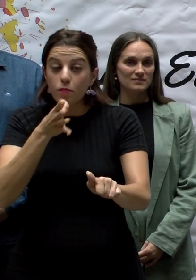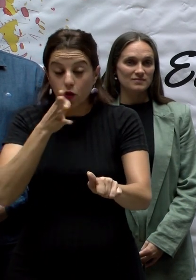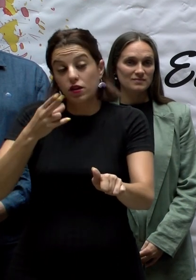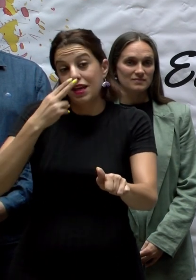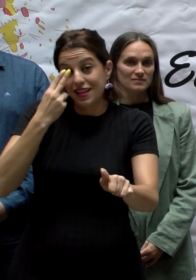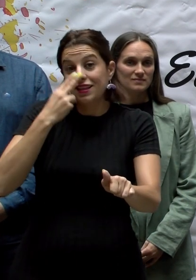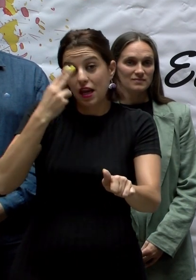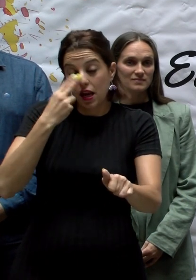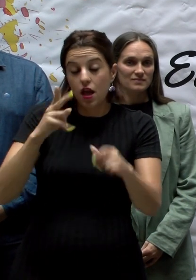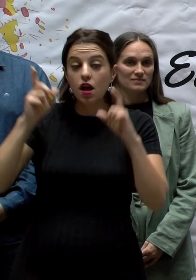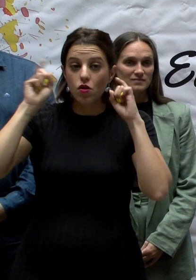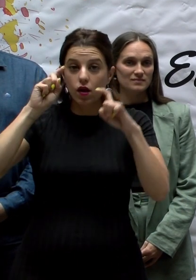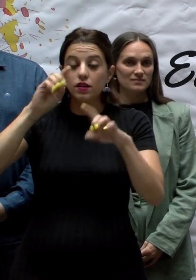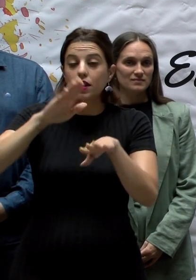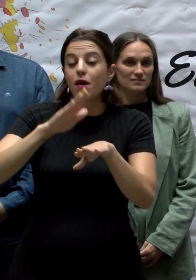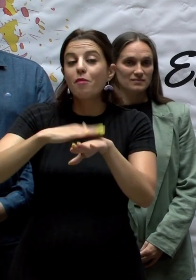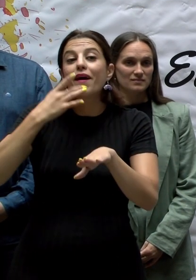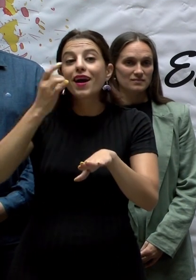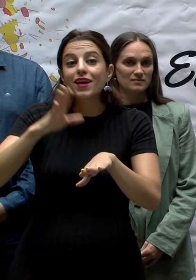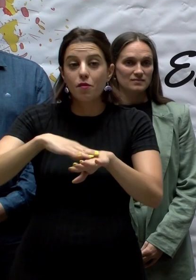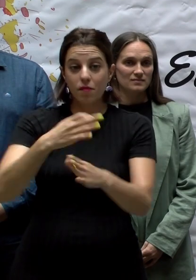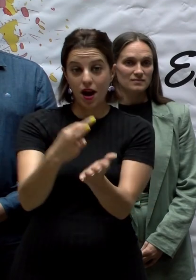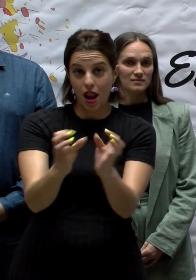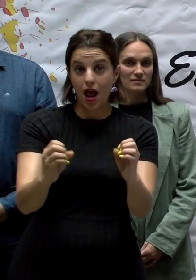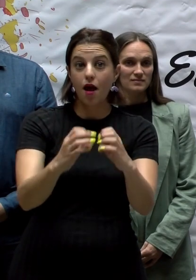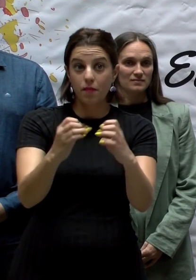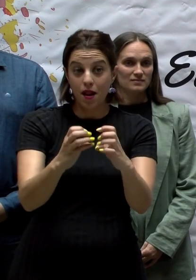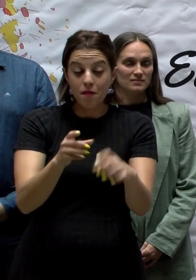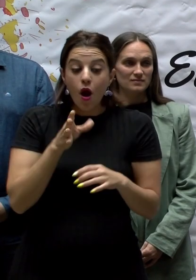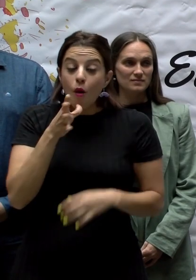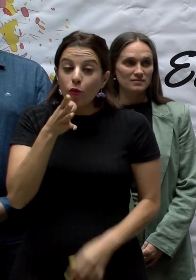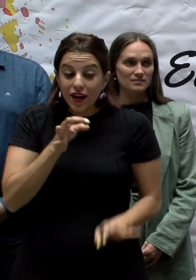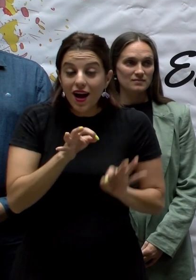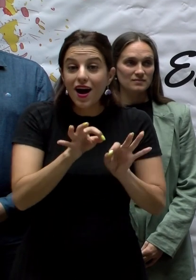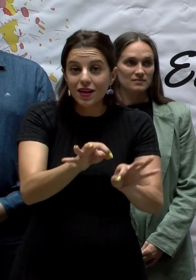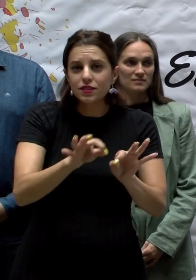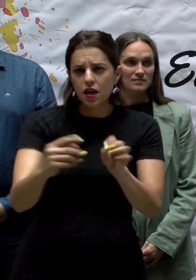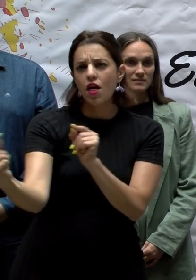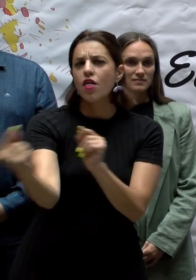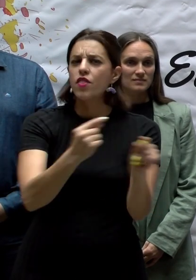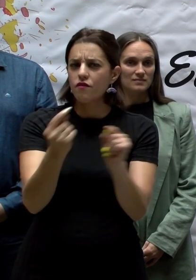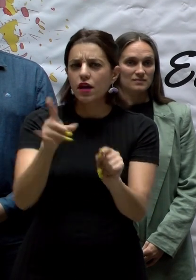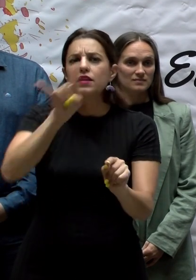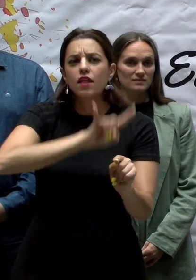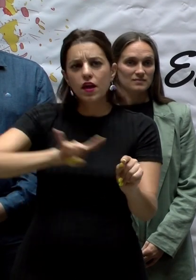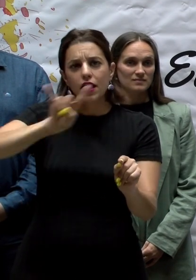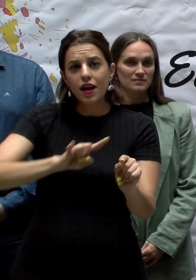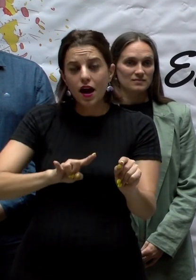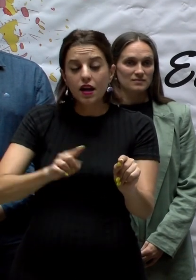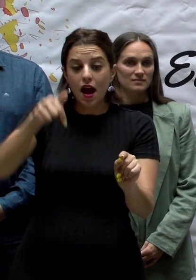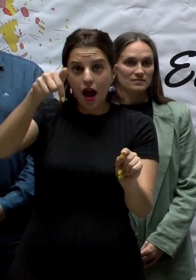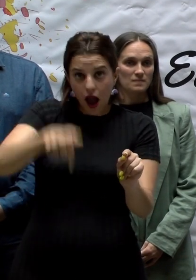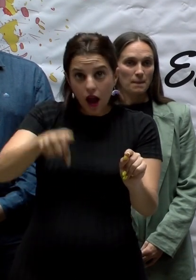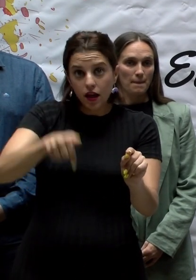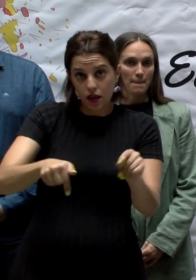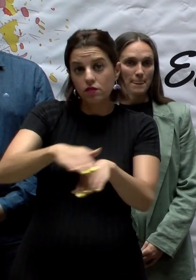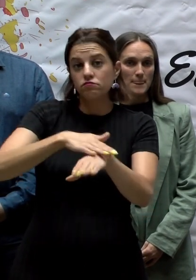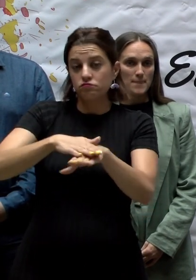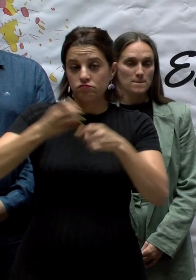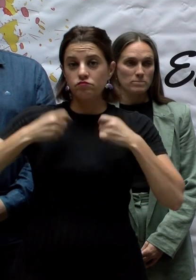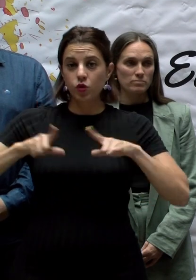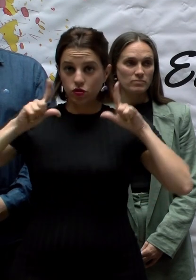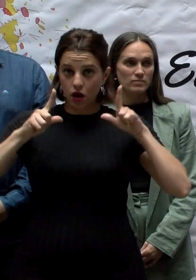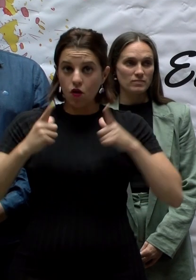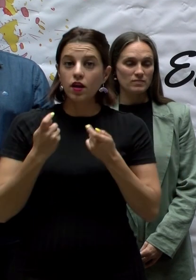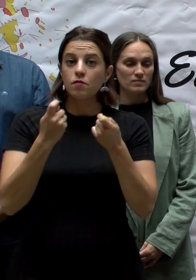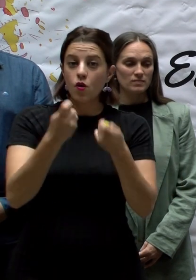importantes ponentes y convertirá a La Palma por unos días en el debate de educación de Canarias. Este congreso educativo, primer